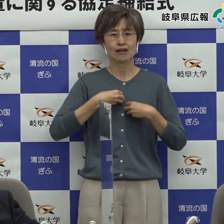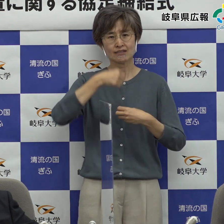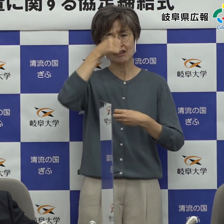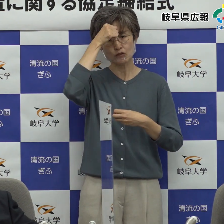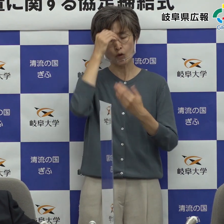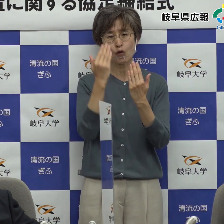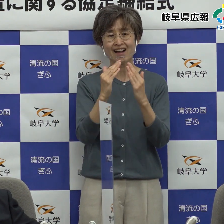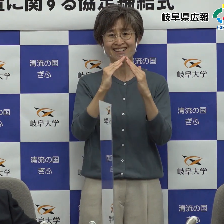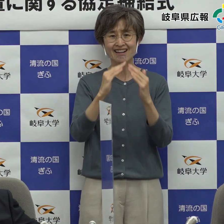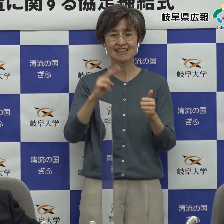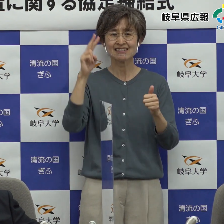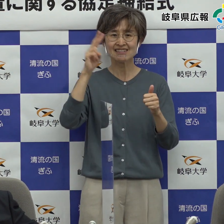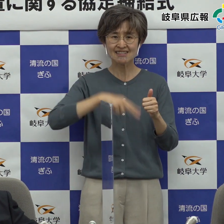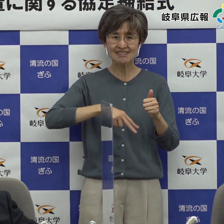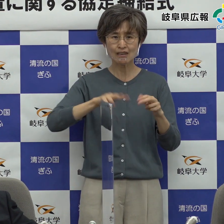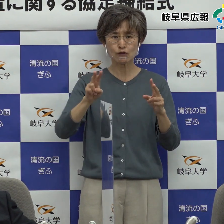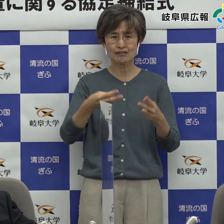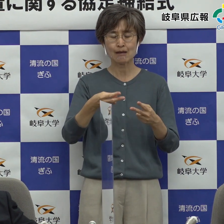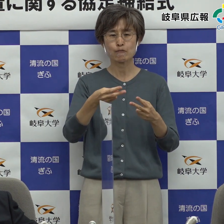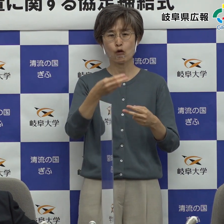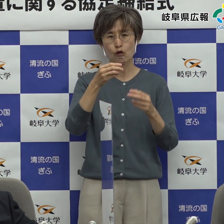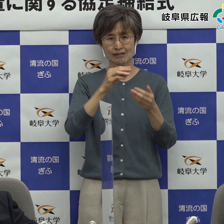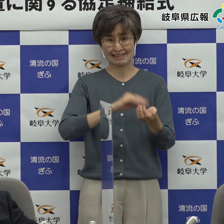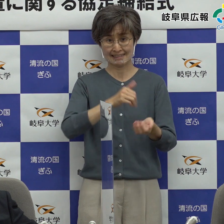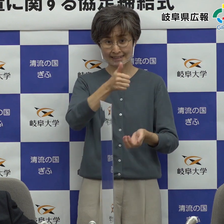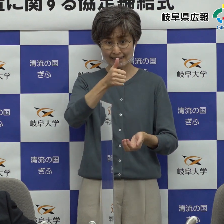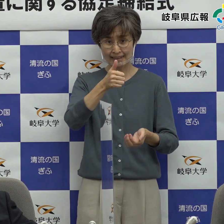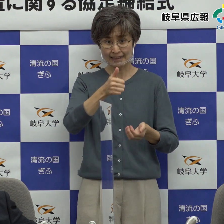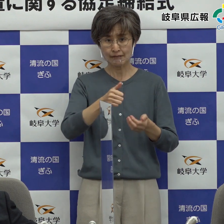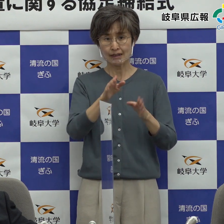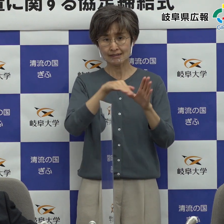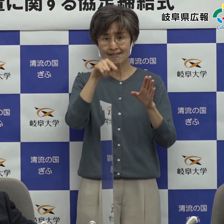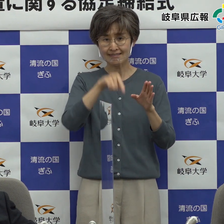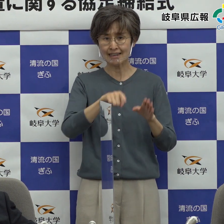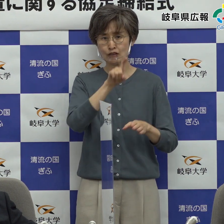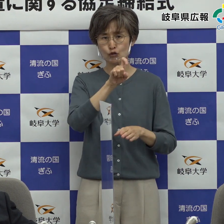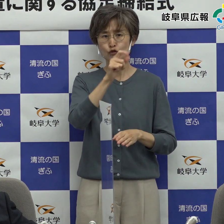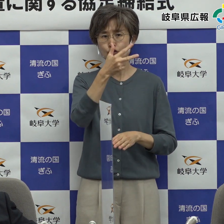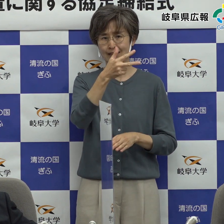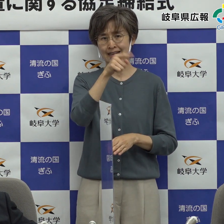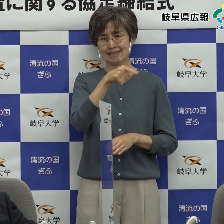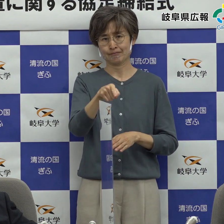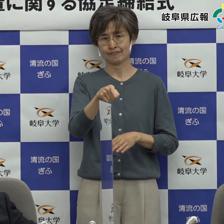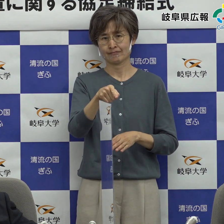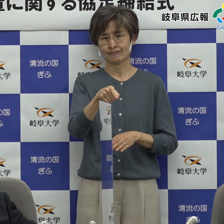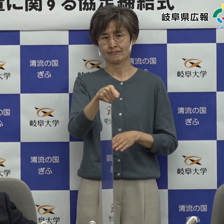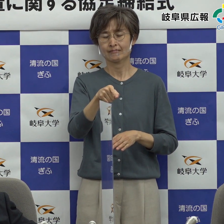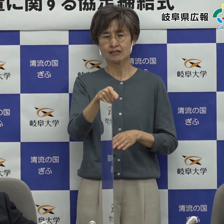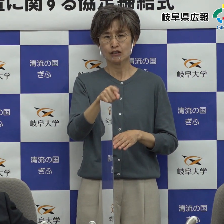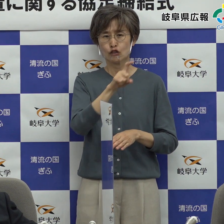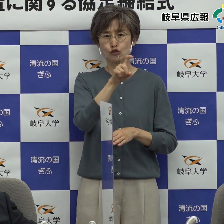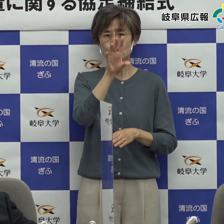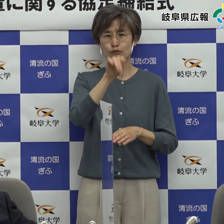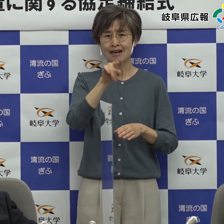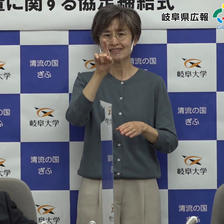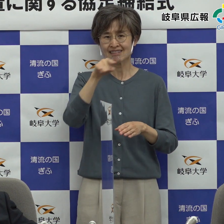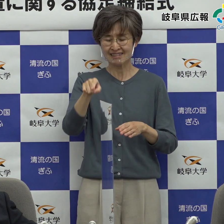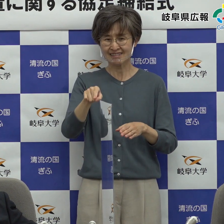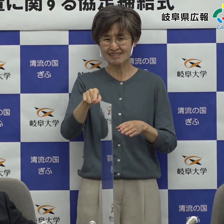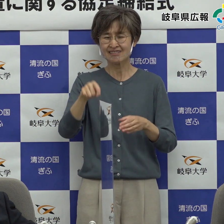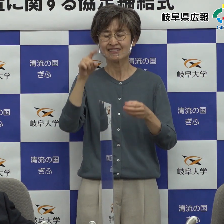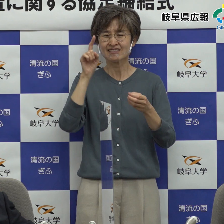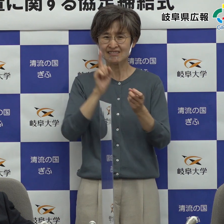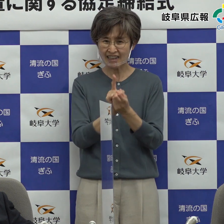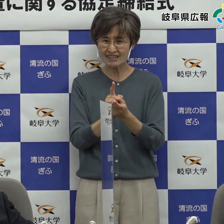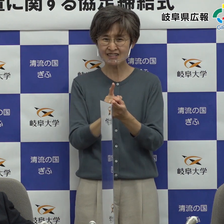門医ということでありますけれども、県内は17名と、人口10万人あたりに換算しますと 0.859 人と、これは